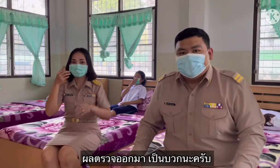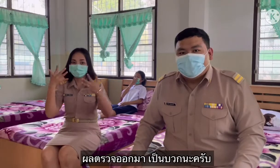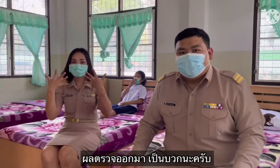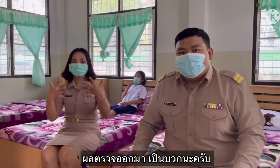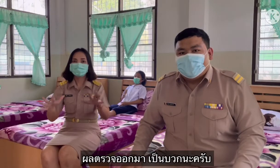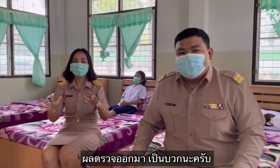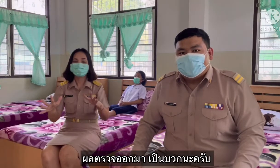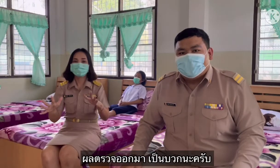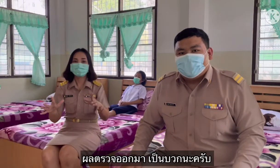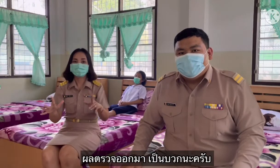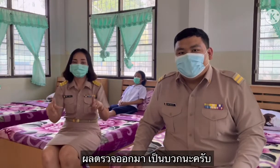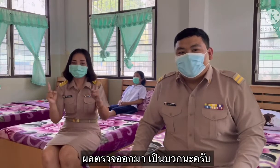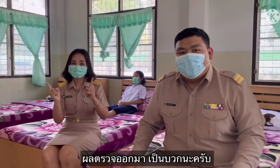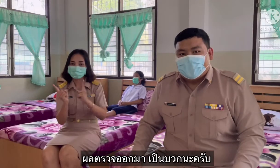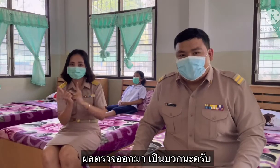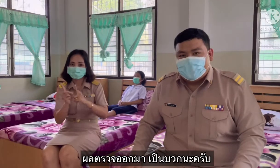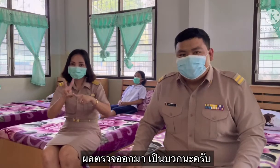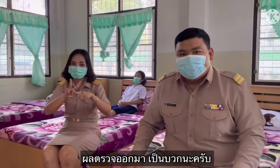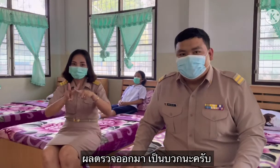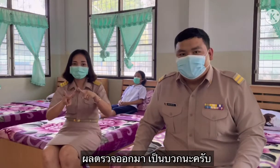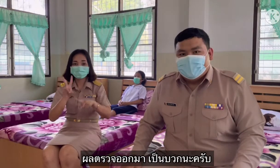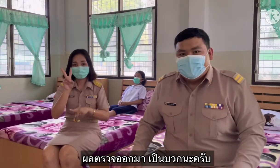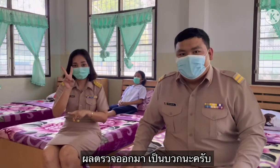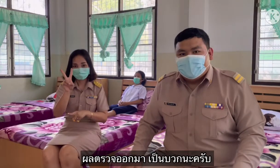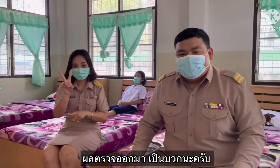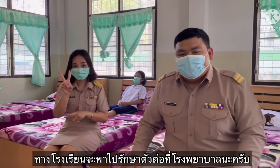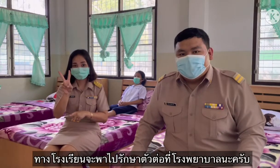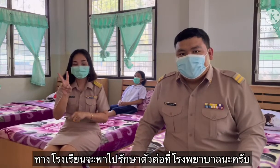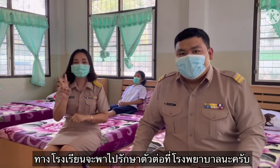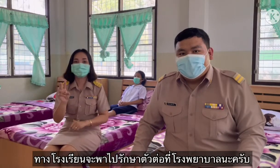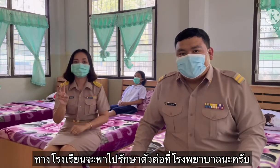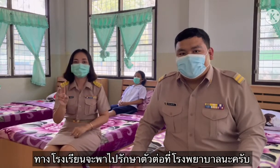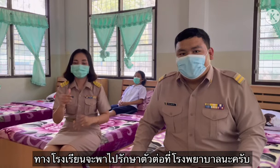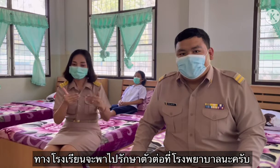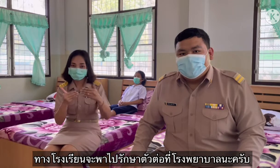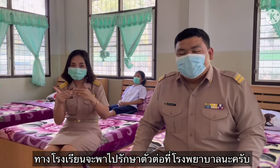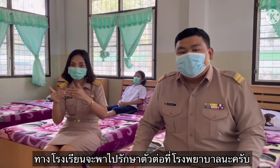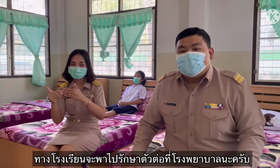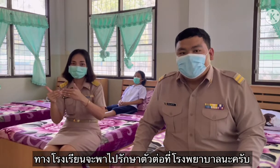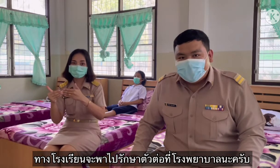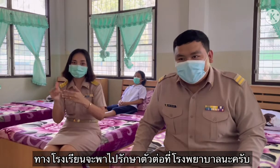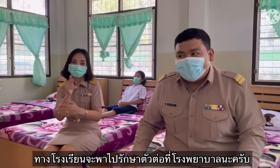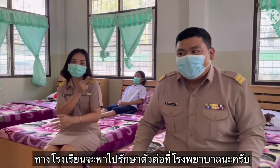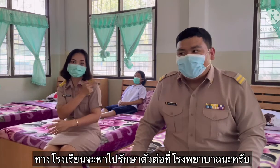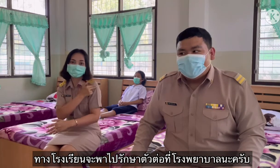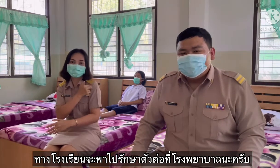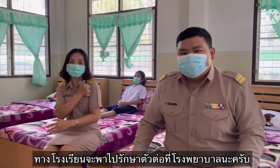จออกมานะครับเป็นบวกนะครับเดี๋ยวจะได้ไปรักษาตัวต่อที่โรงพยาบาลนะครับ